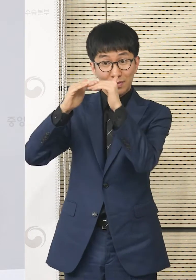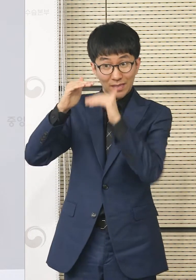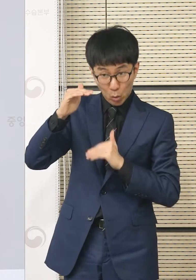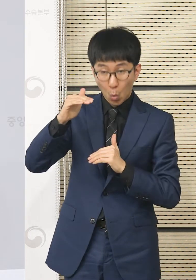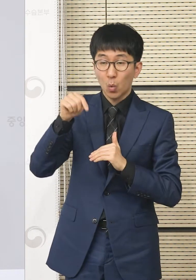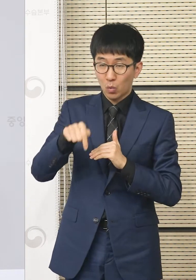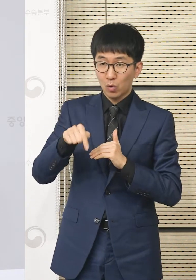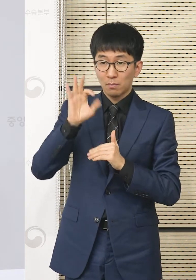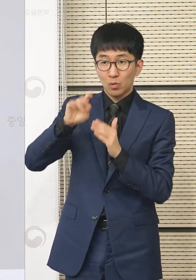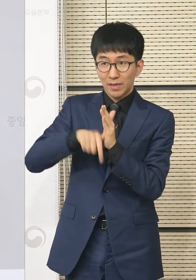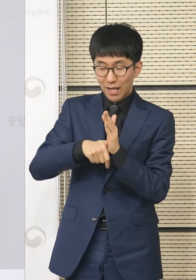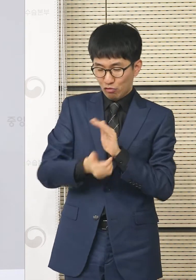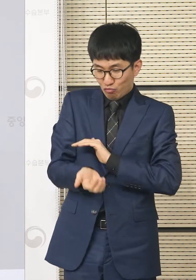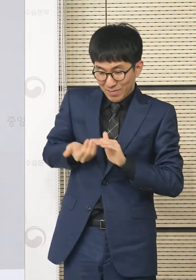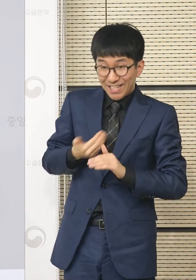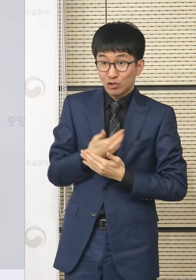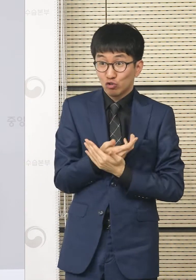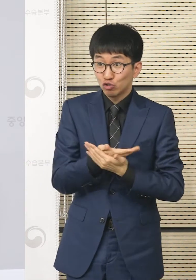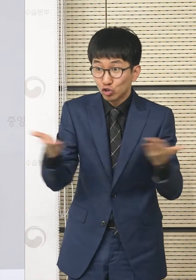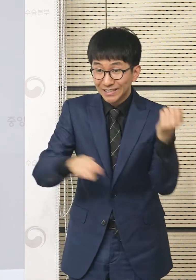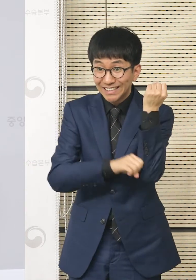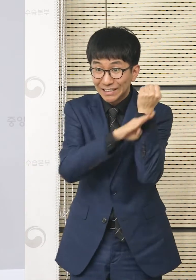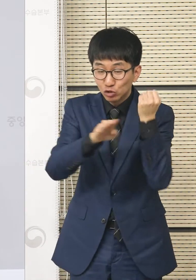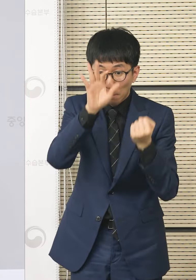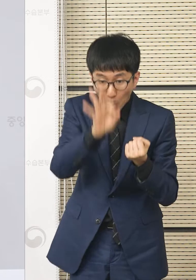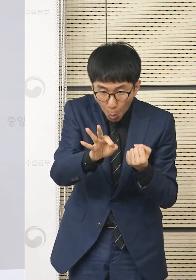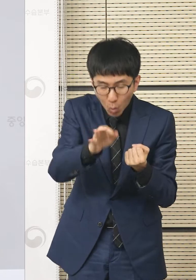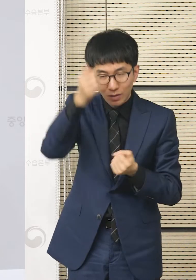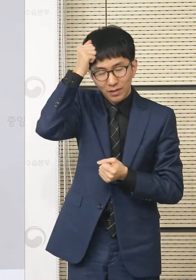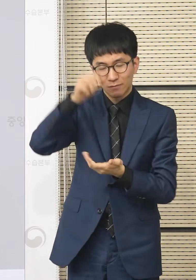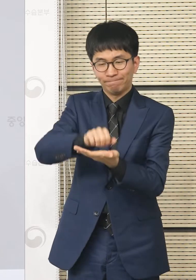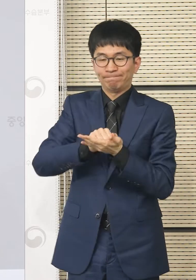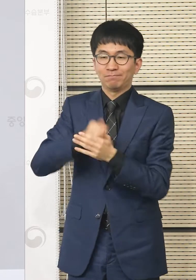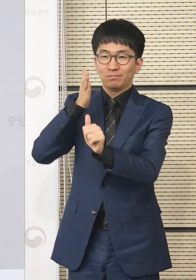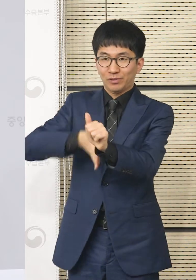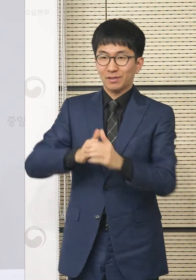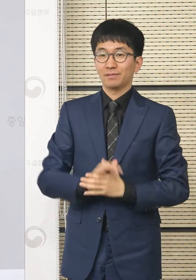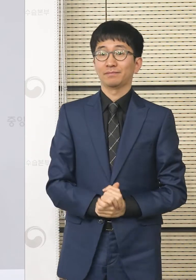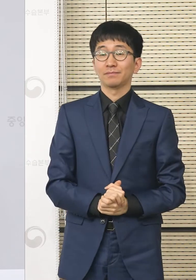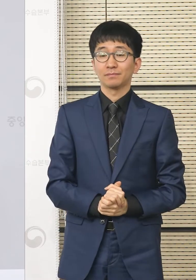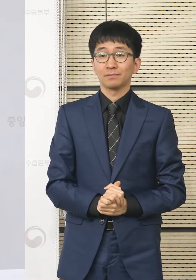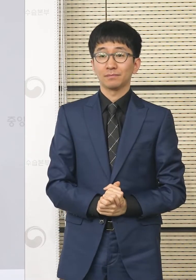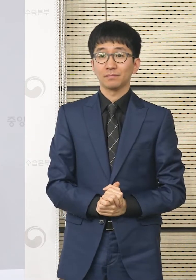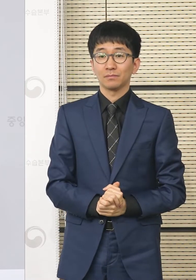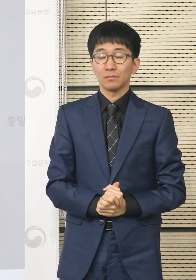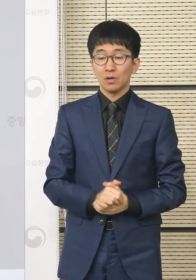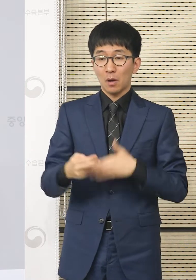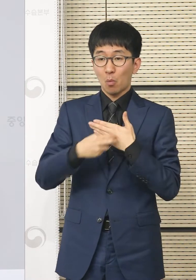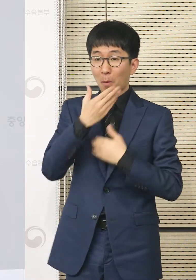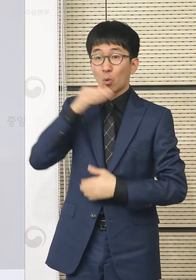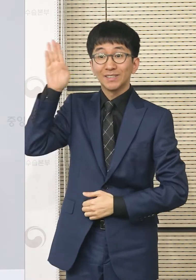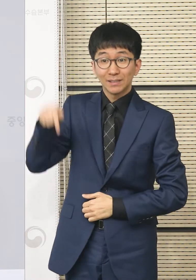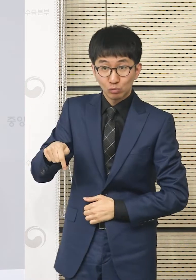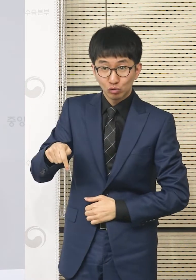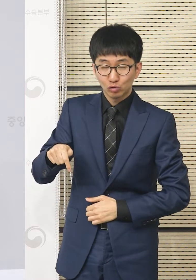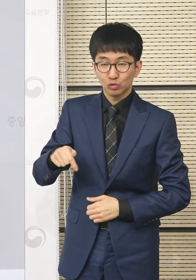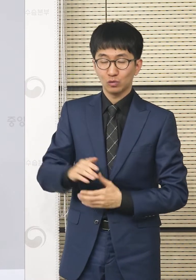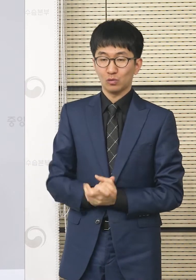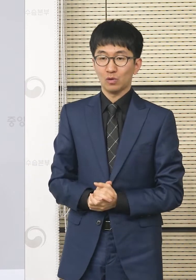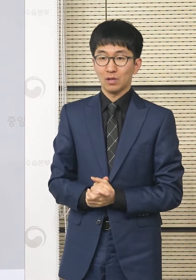세부적인 내용은 집단행사 지침을 참고하여 주시기 바랍니다. 집단행사 지침은